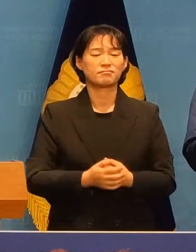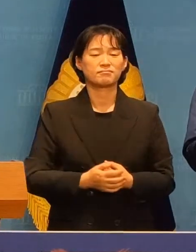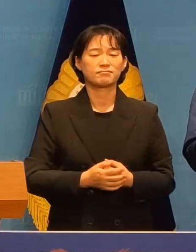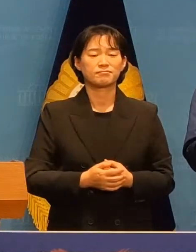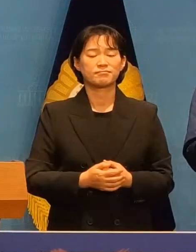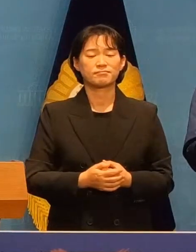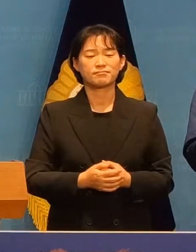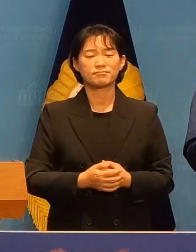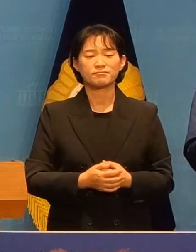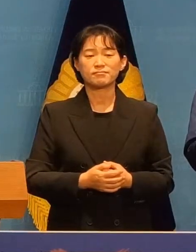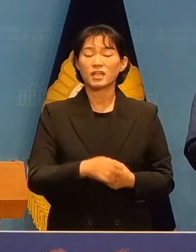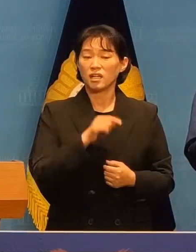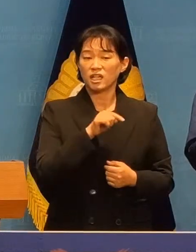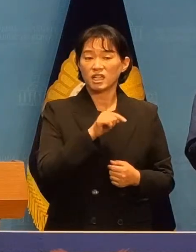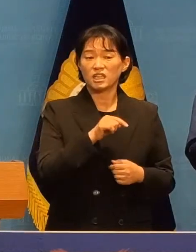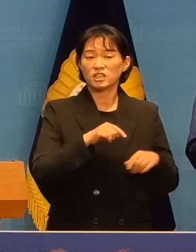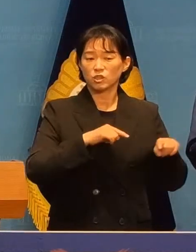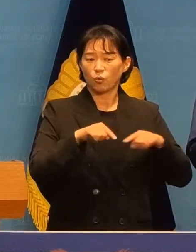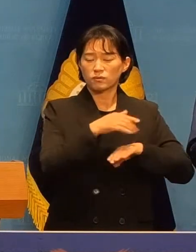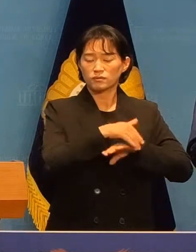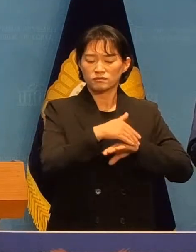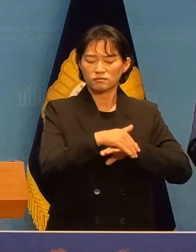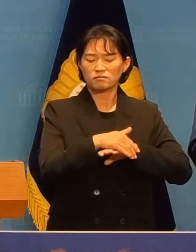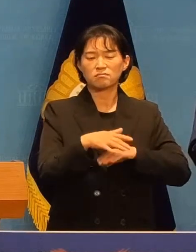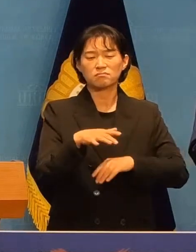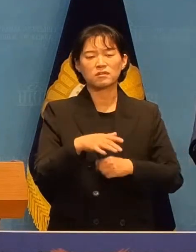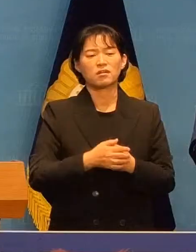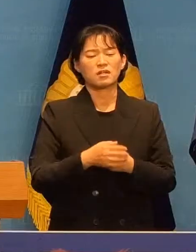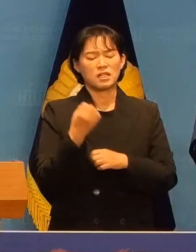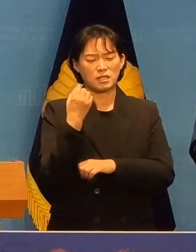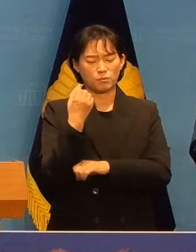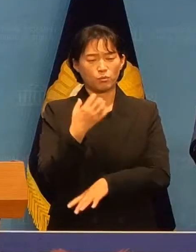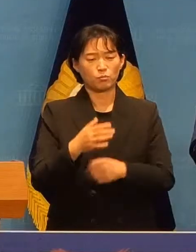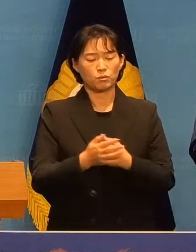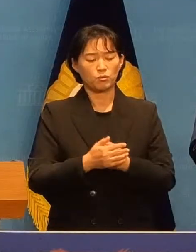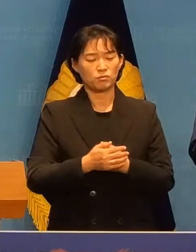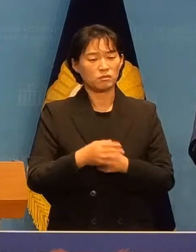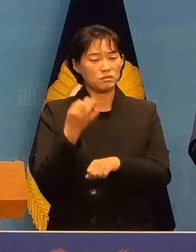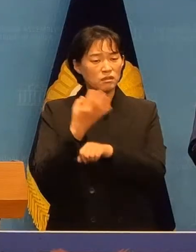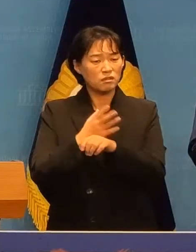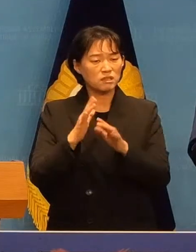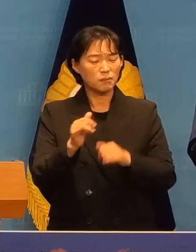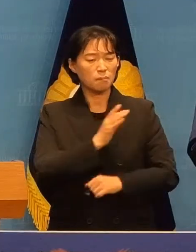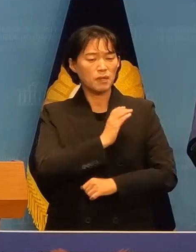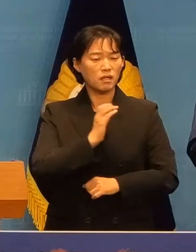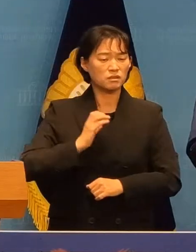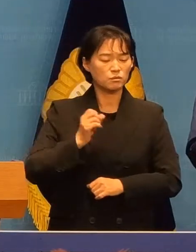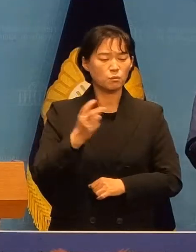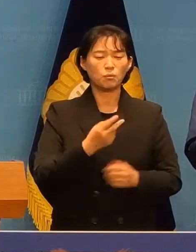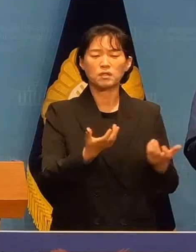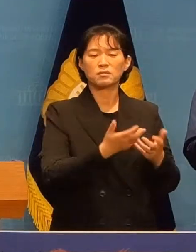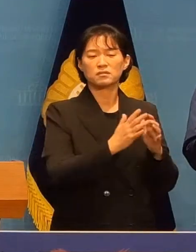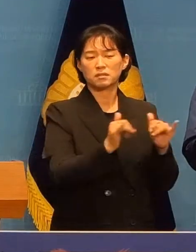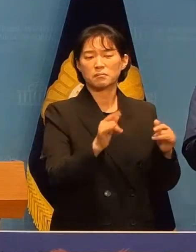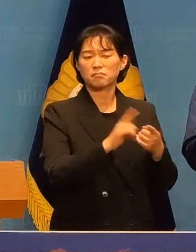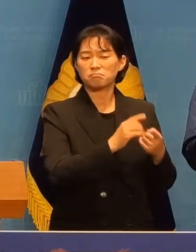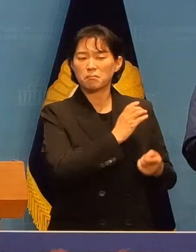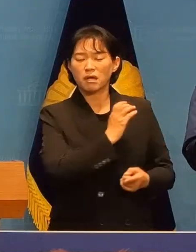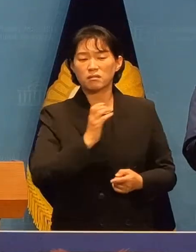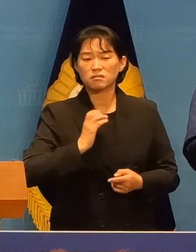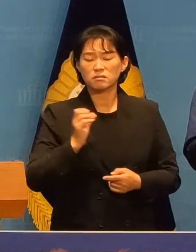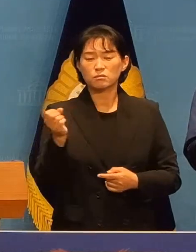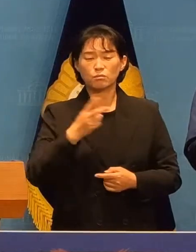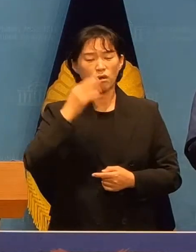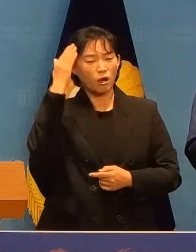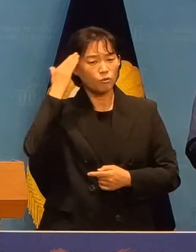그래서 이 정책은 근본적으로는 소비자에 대한 배신이고 그곳에서 일하는 노동자에 대한 배신이고